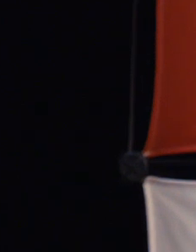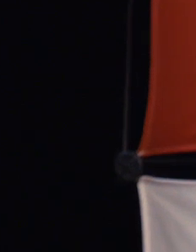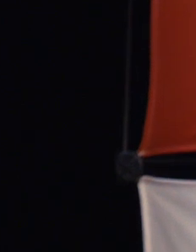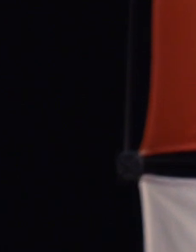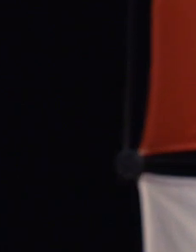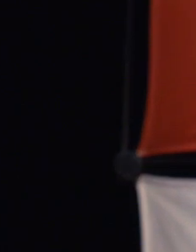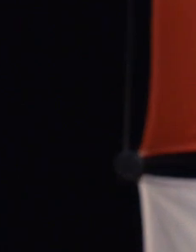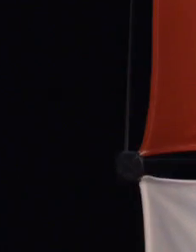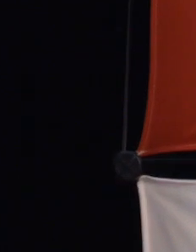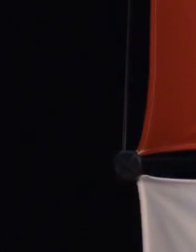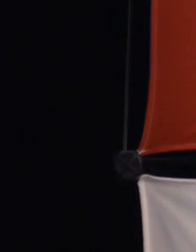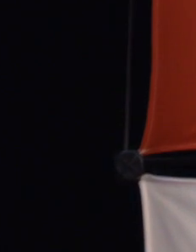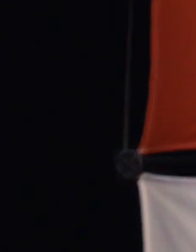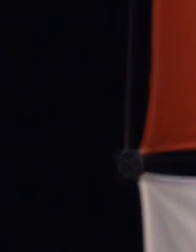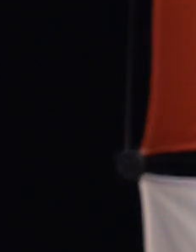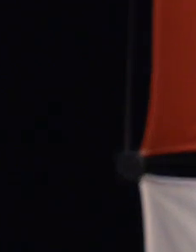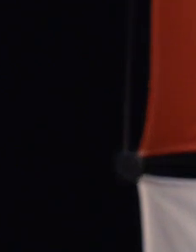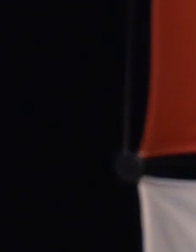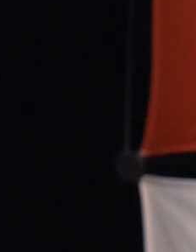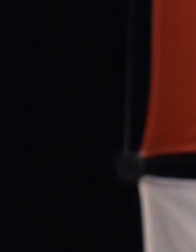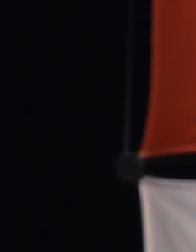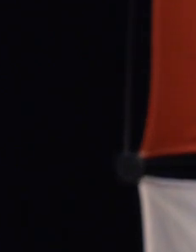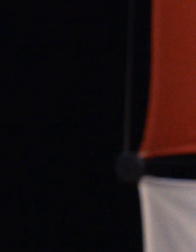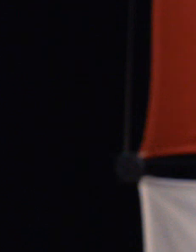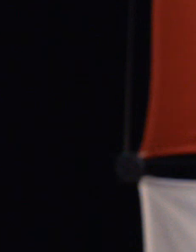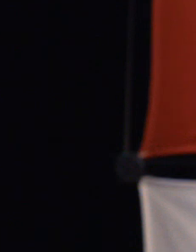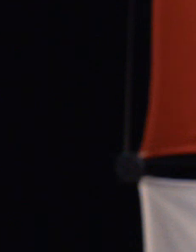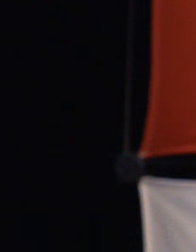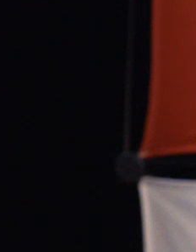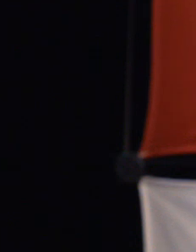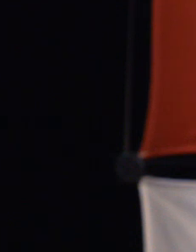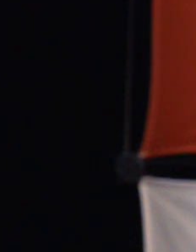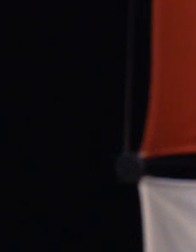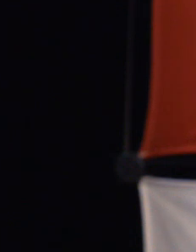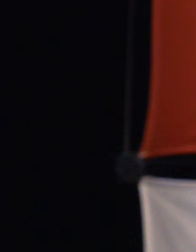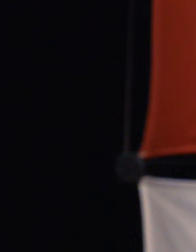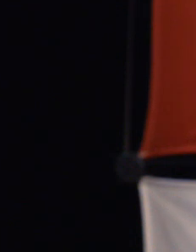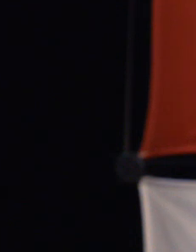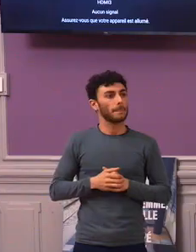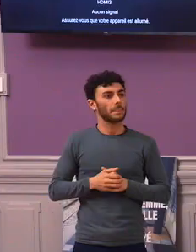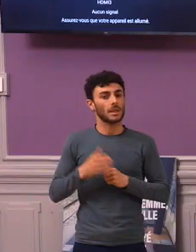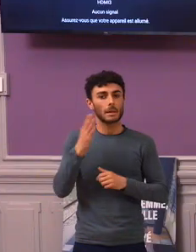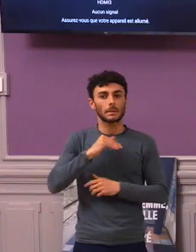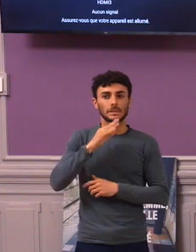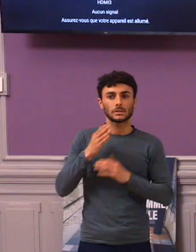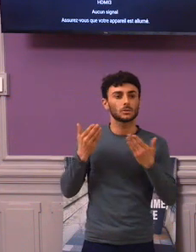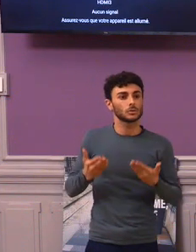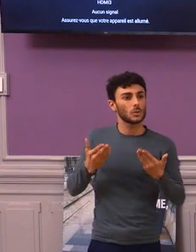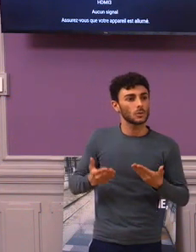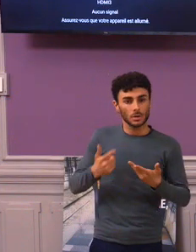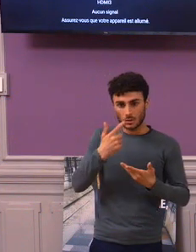quelque chose qui doit nous porter montrer enfin cet après-midi nous a montré combien la